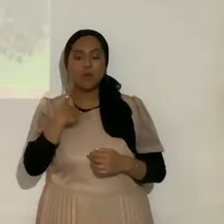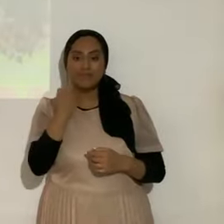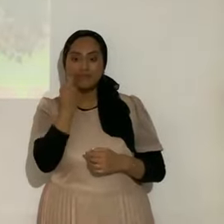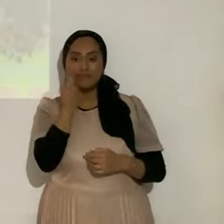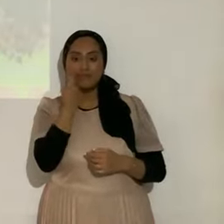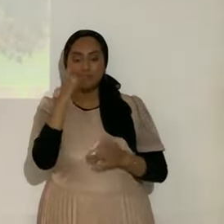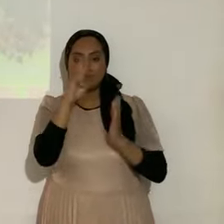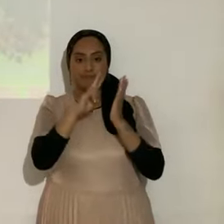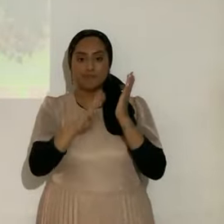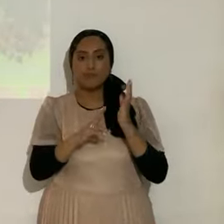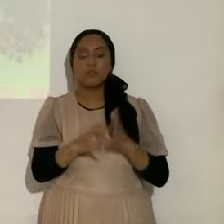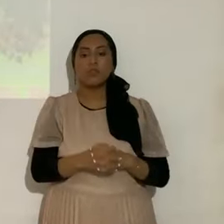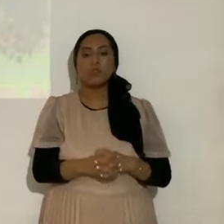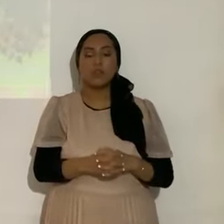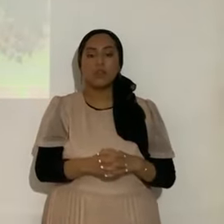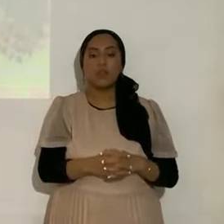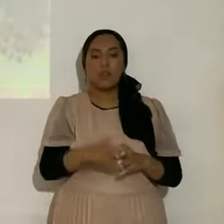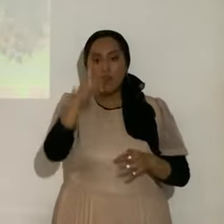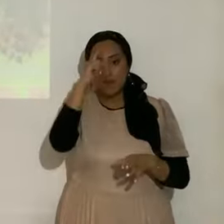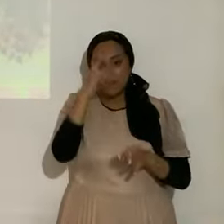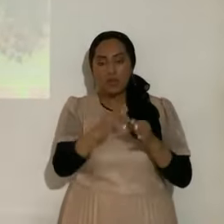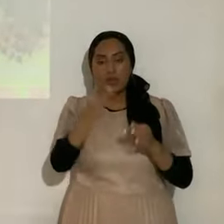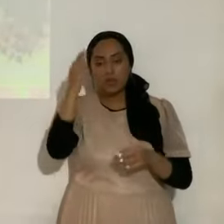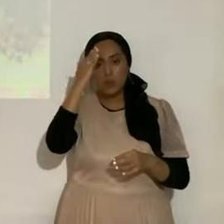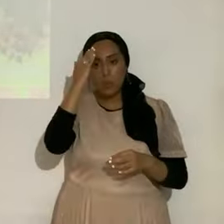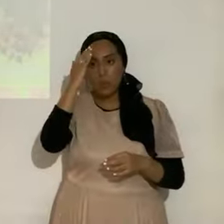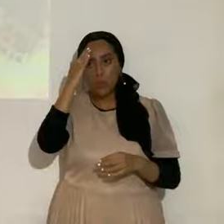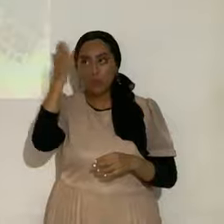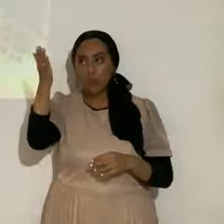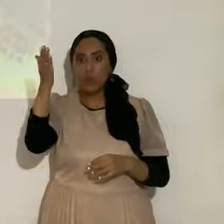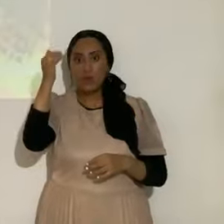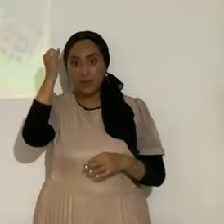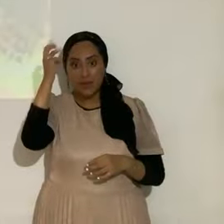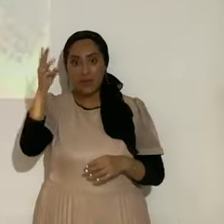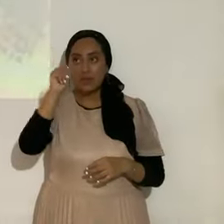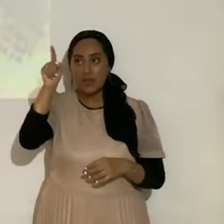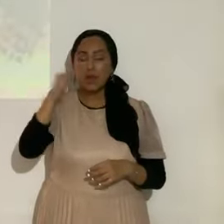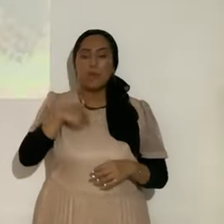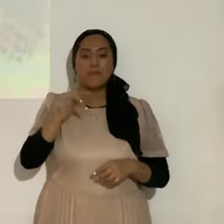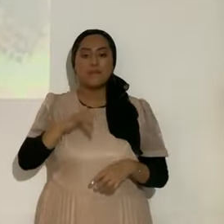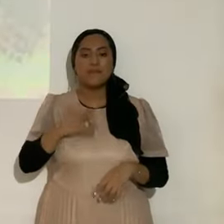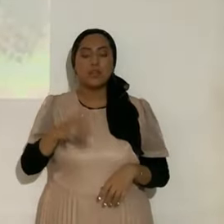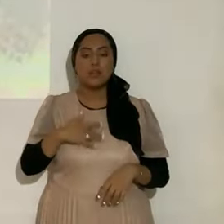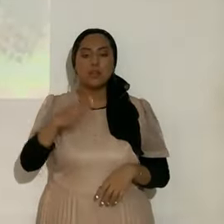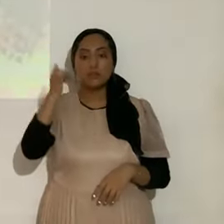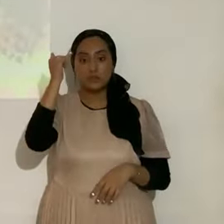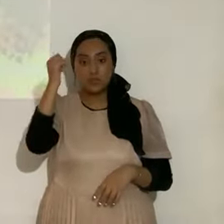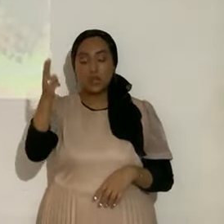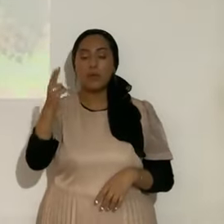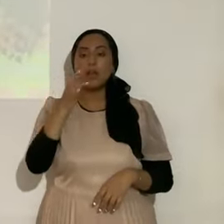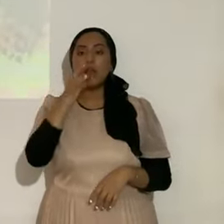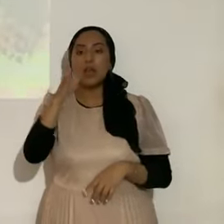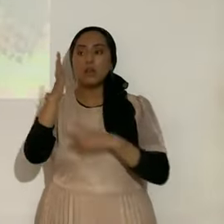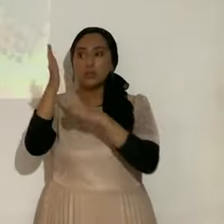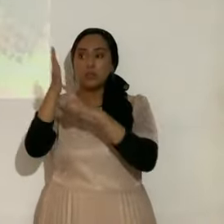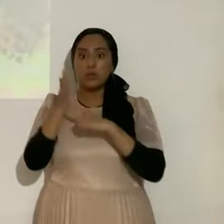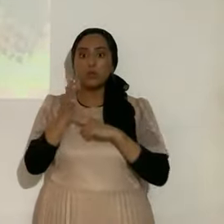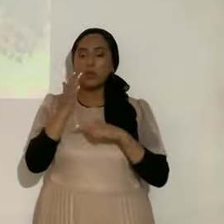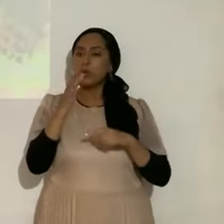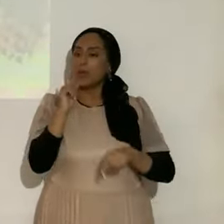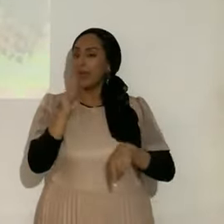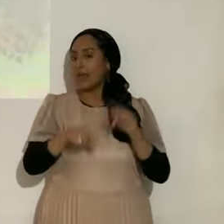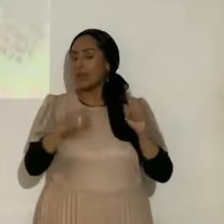¿sí? La fe es la certeza de lo que no se ve, pero sabemos que ahí está. La luz de Yahweh se manifiesta en ese momento, sin que la